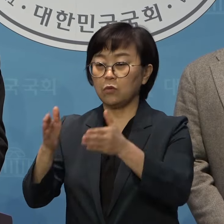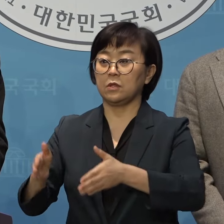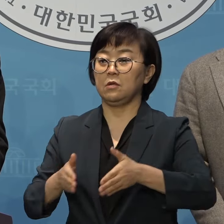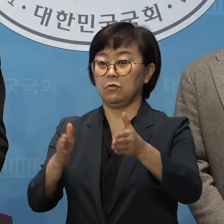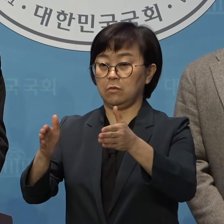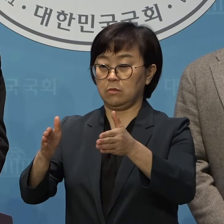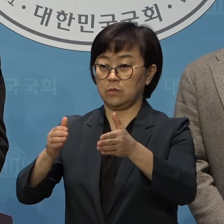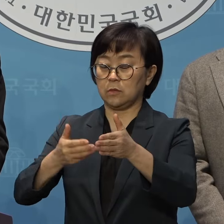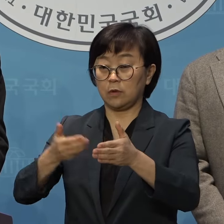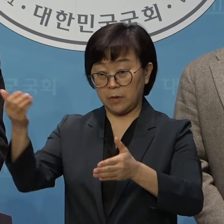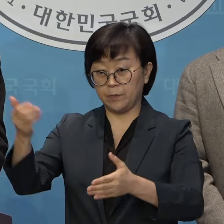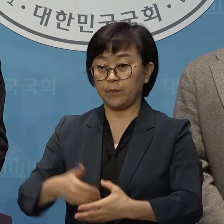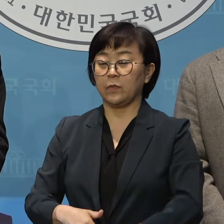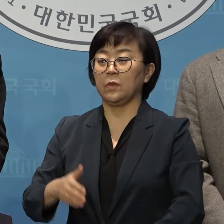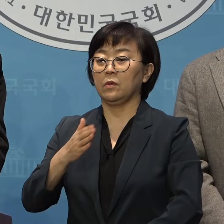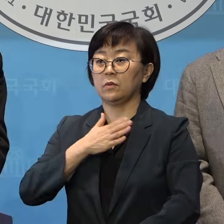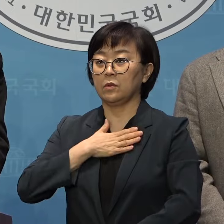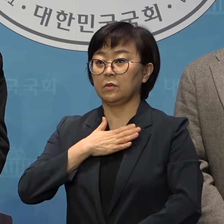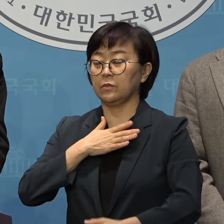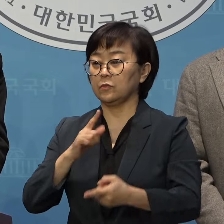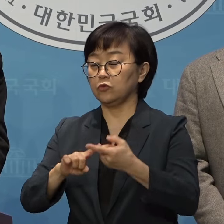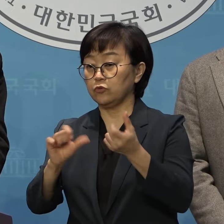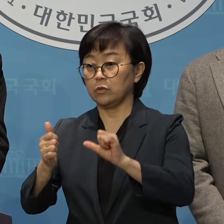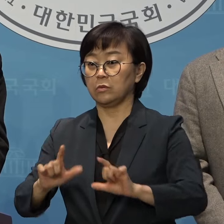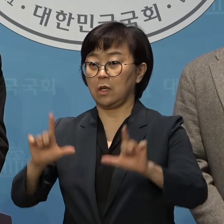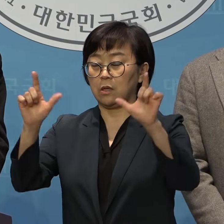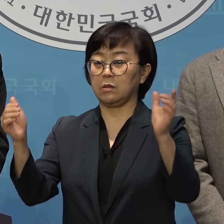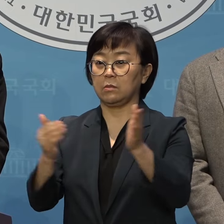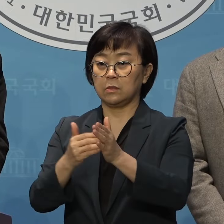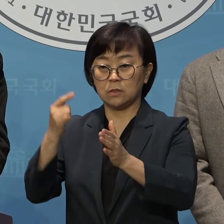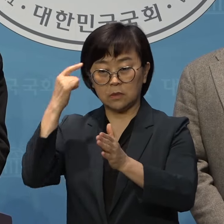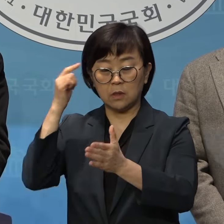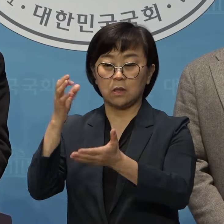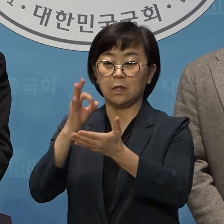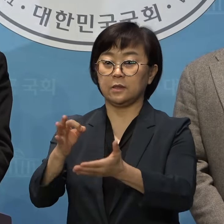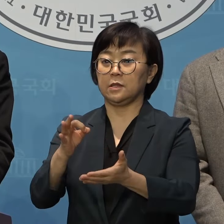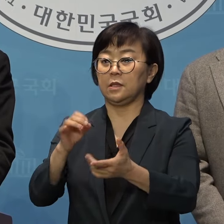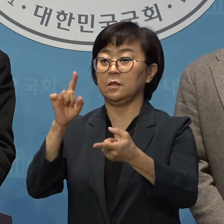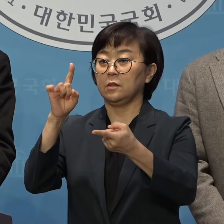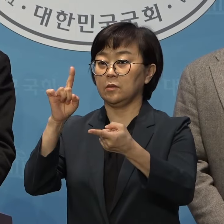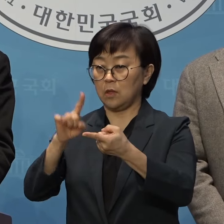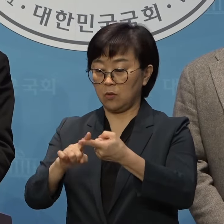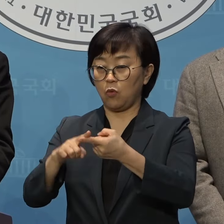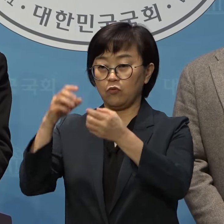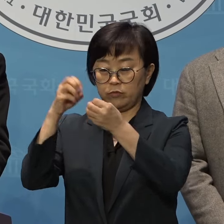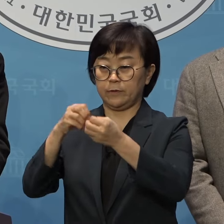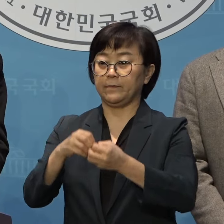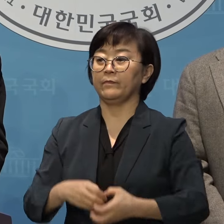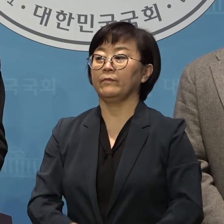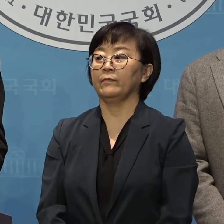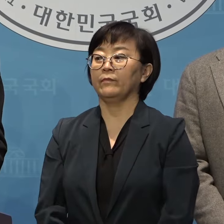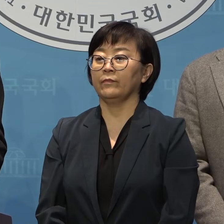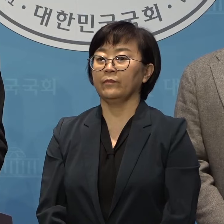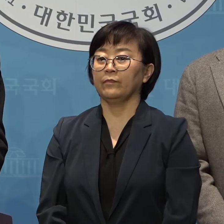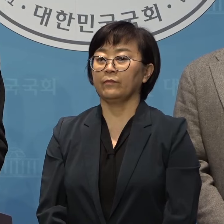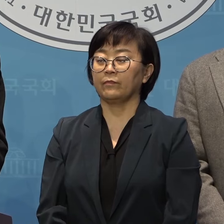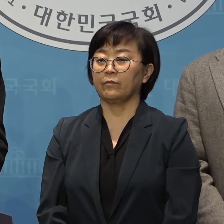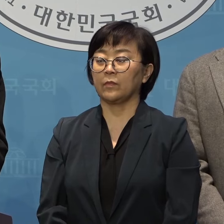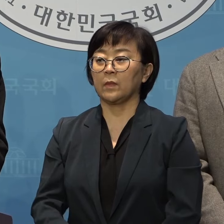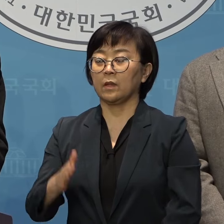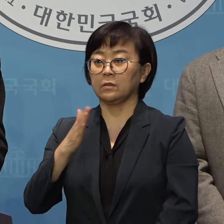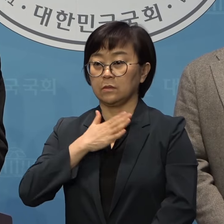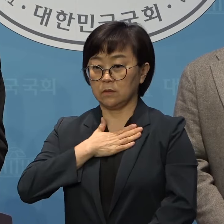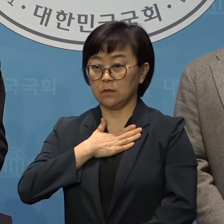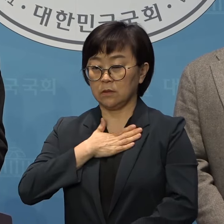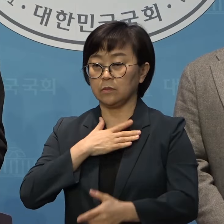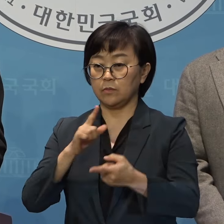나섭니다. 저는 죽는 날까지 그 정신과 가치와 품격을 지키겠습니다. 저를